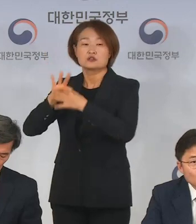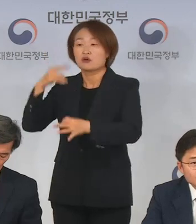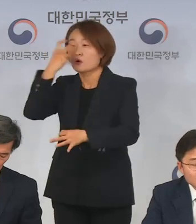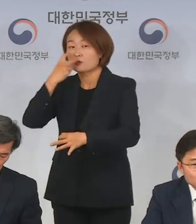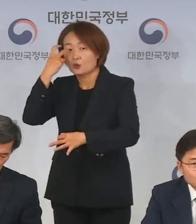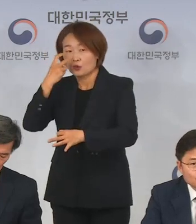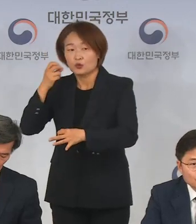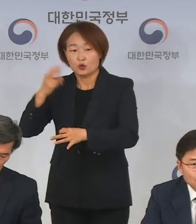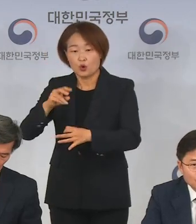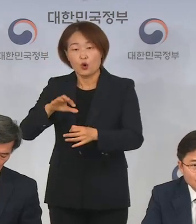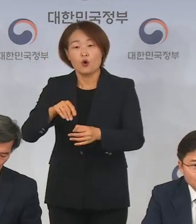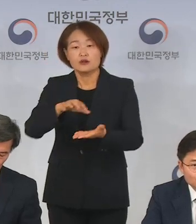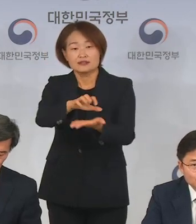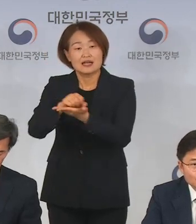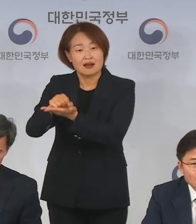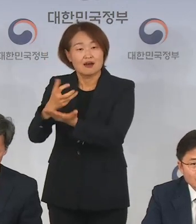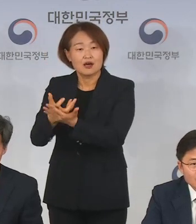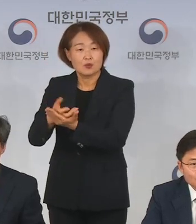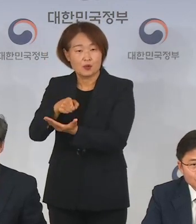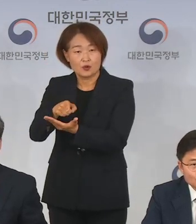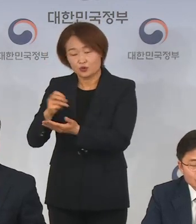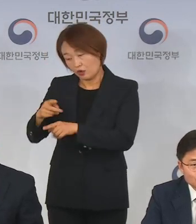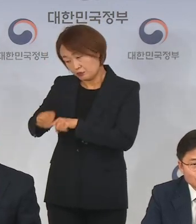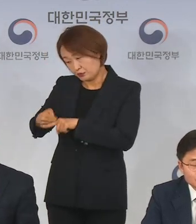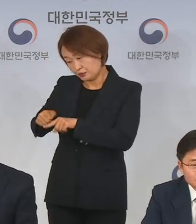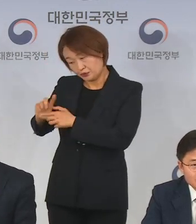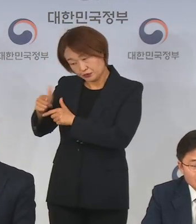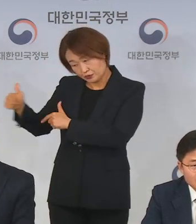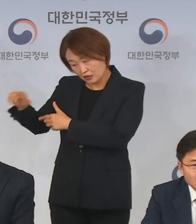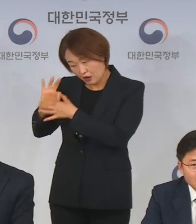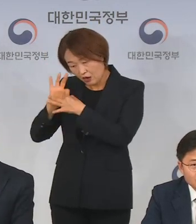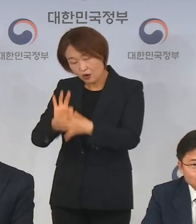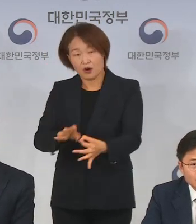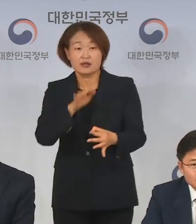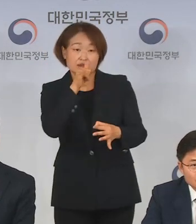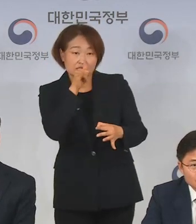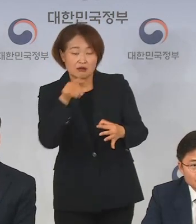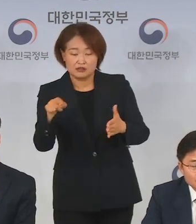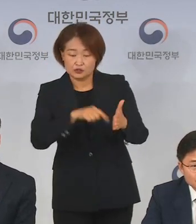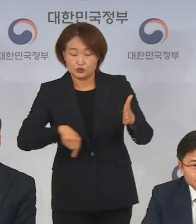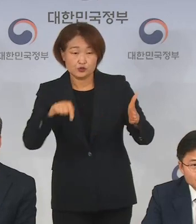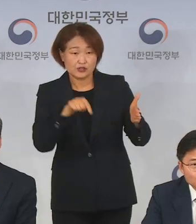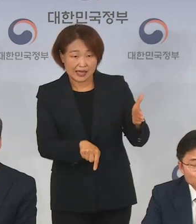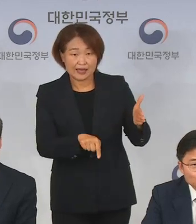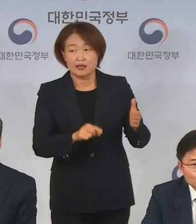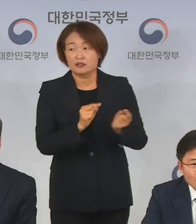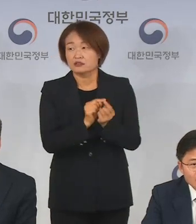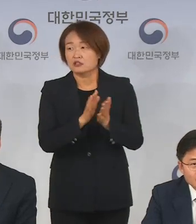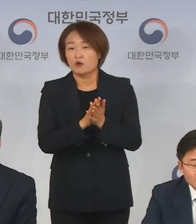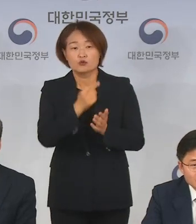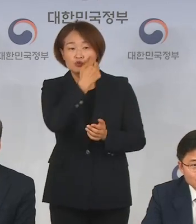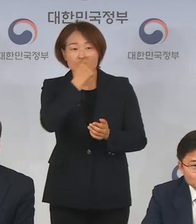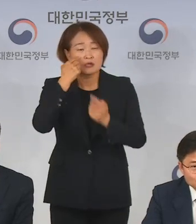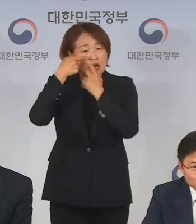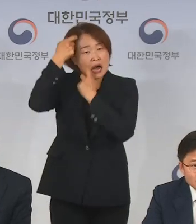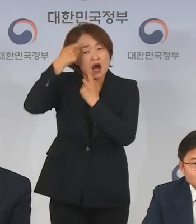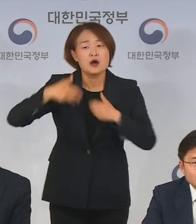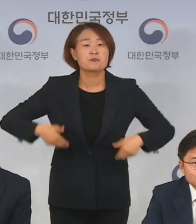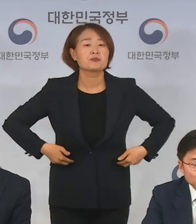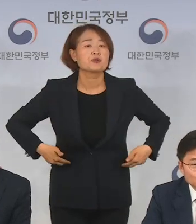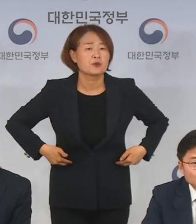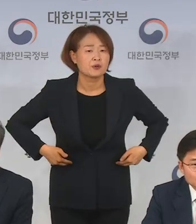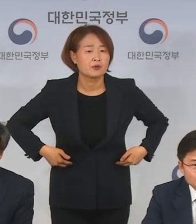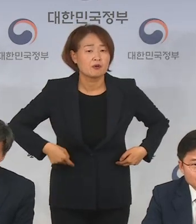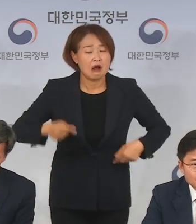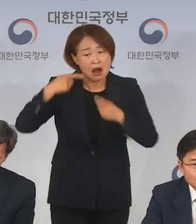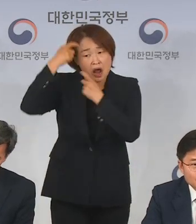저희들이 확보한 자료도 있고요. 분석을 해나가고 있는 과정도 있습니다. 그 중에서 직접 눈으로 확인해야 될 부분에